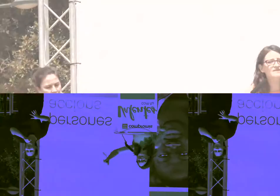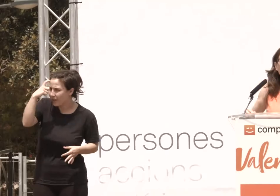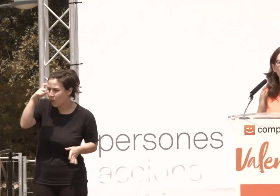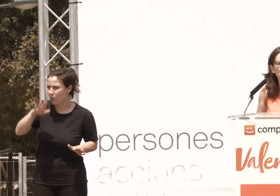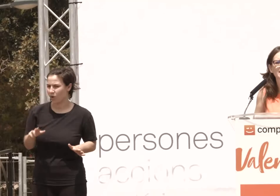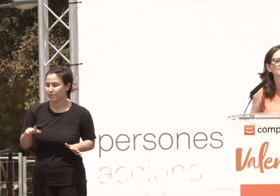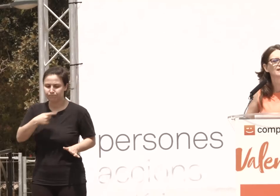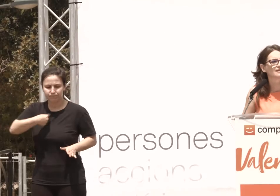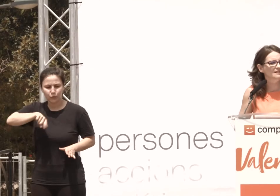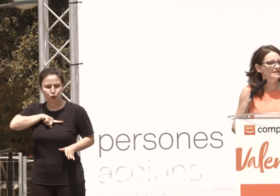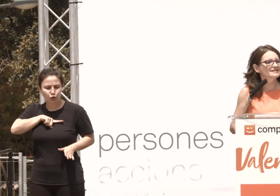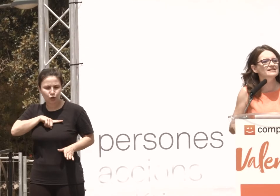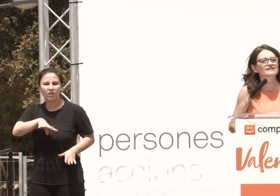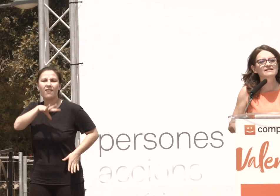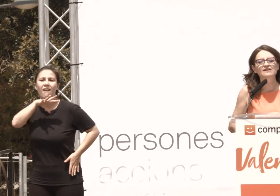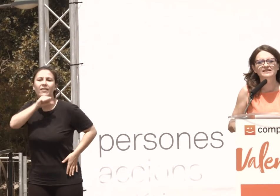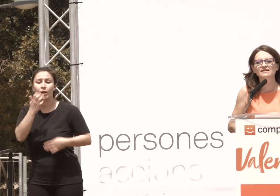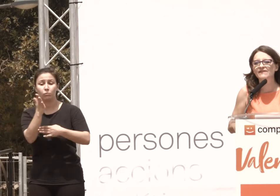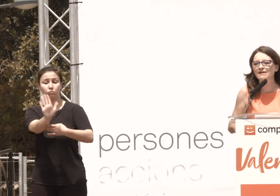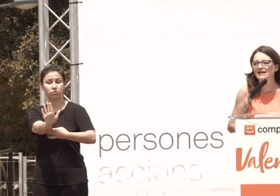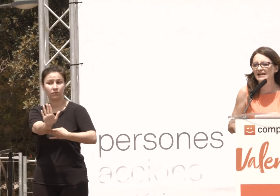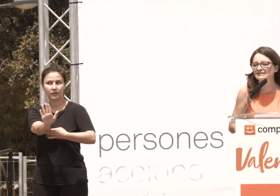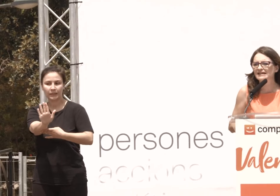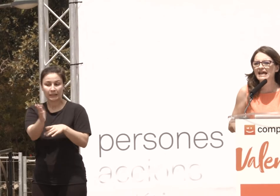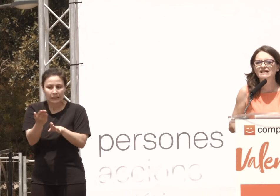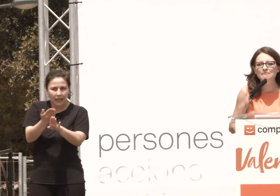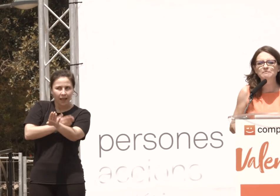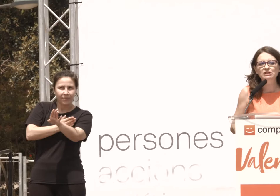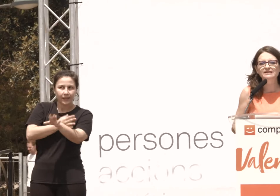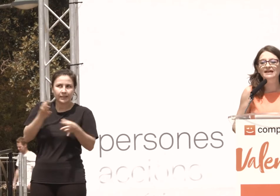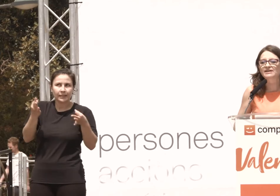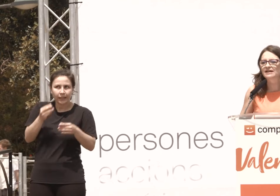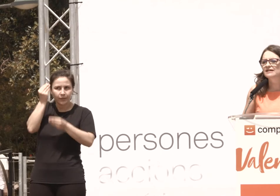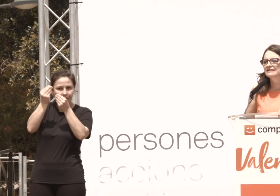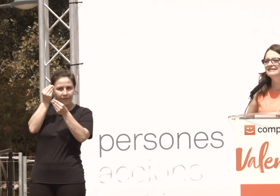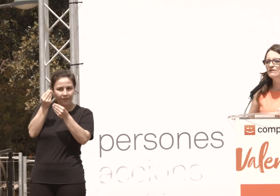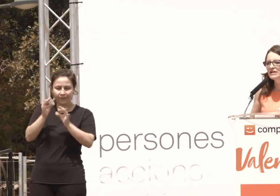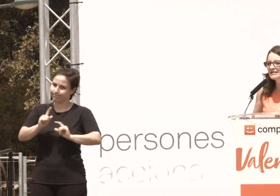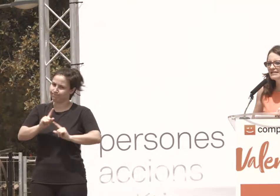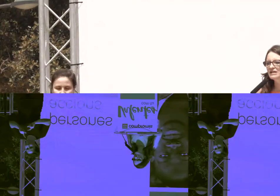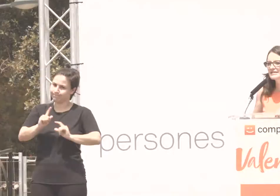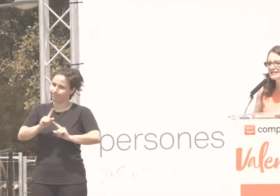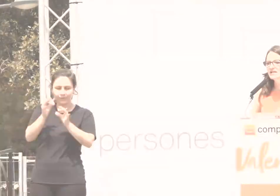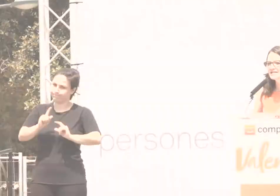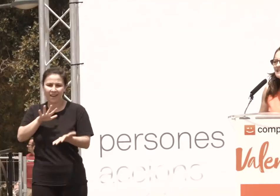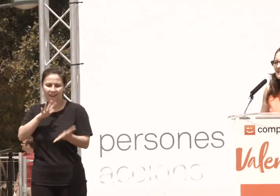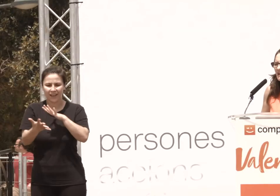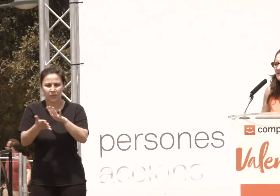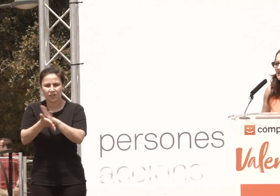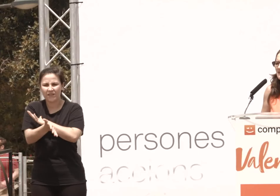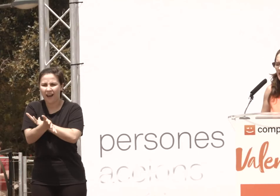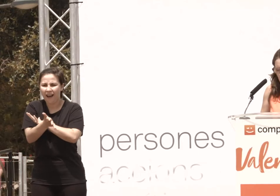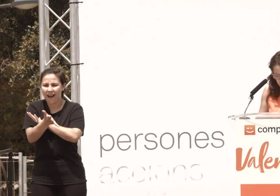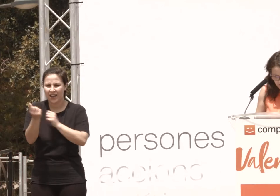no anaven a posar el qui sense tindre ben amarrat el canvi polític que havia de traduir-se en un canvi